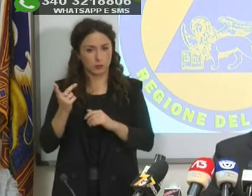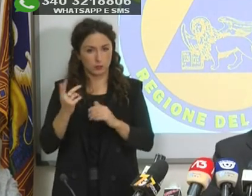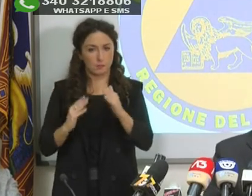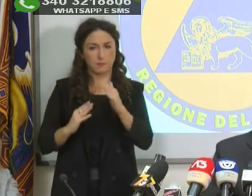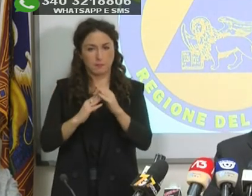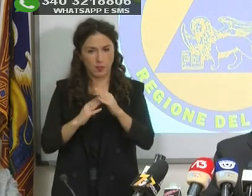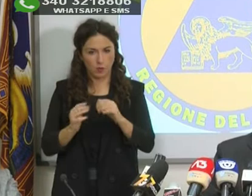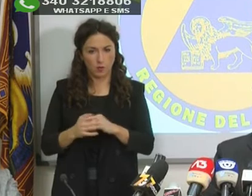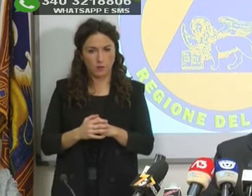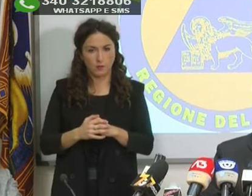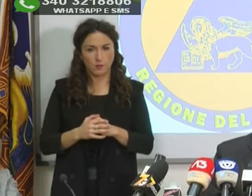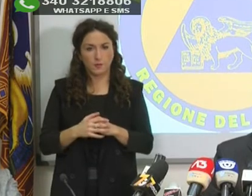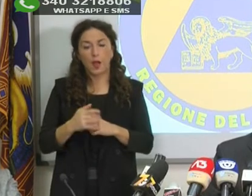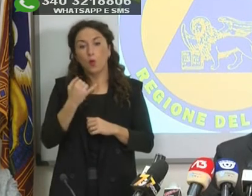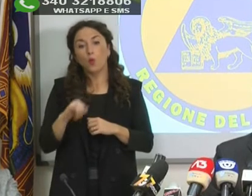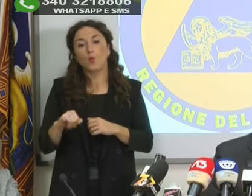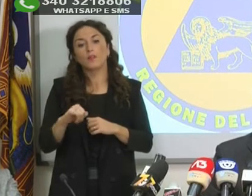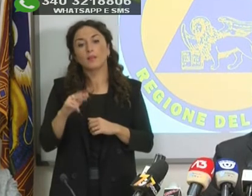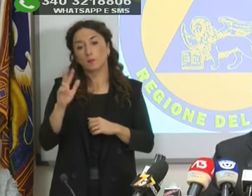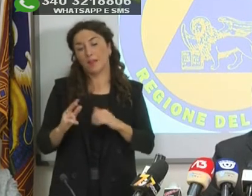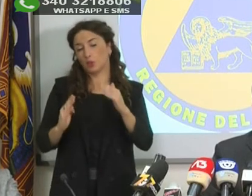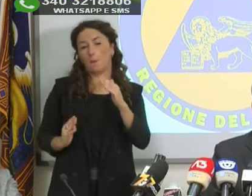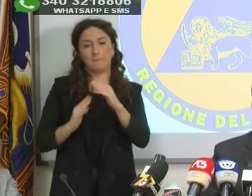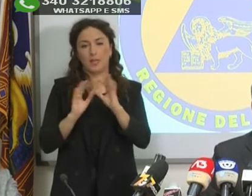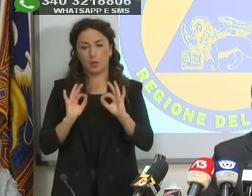intensive. Insomma, gli ultimi giorni di marzo c'è stato il picco,